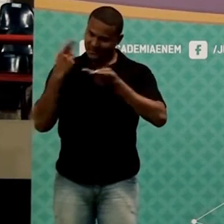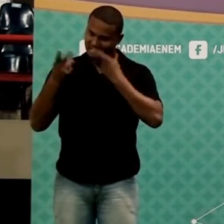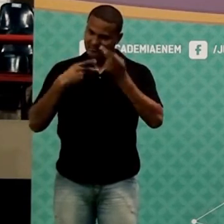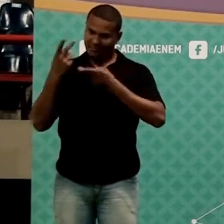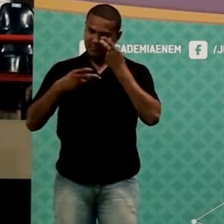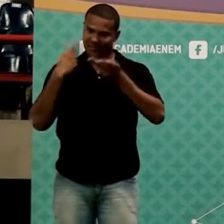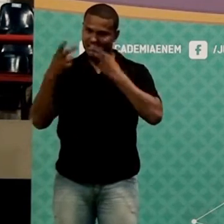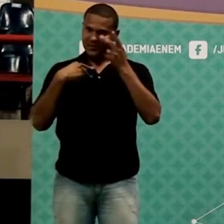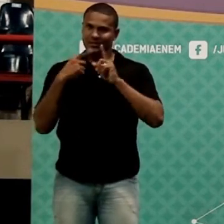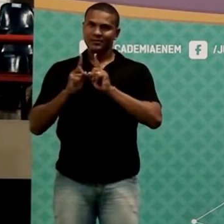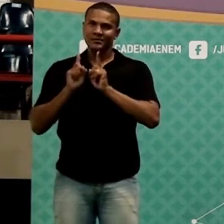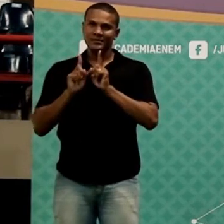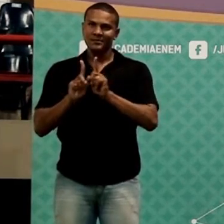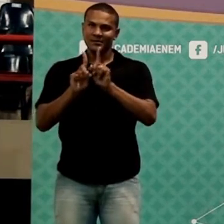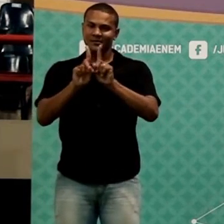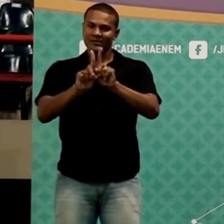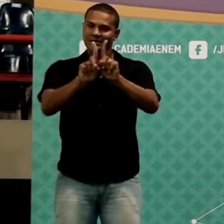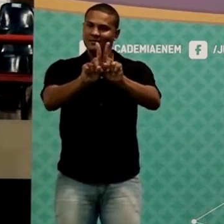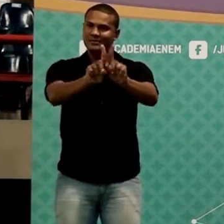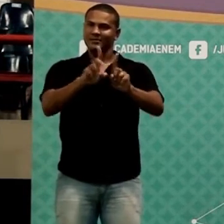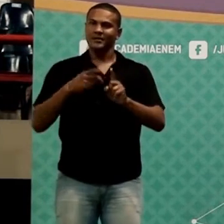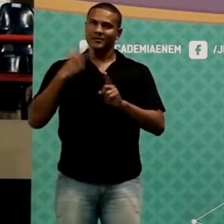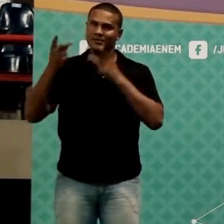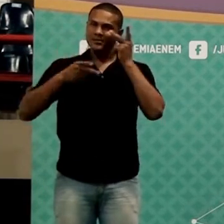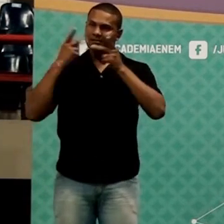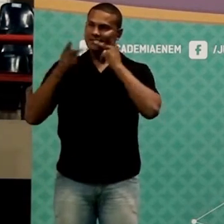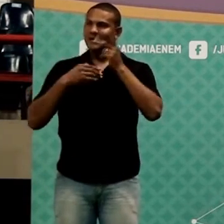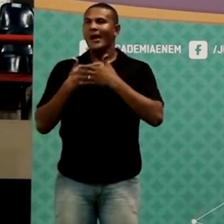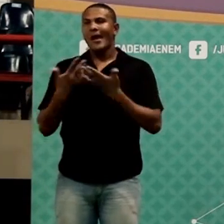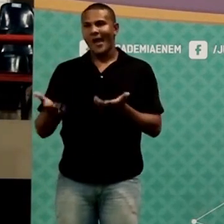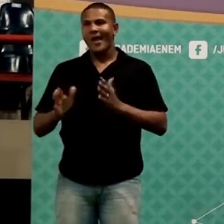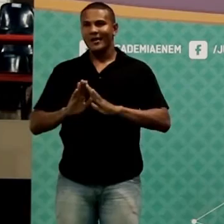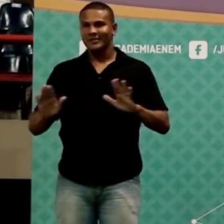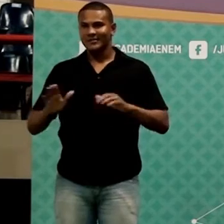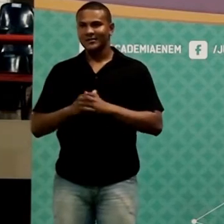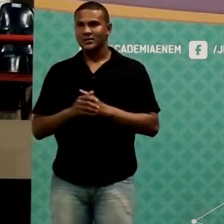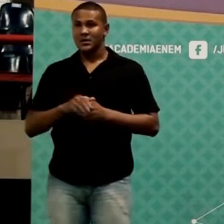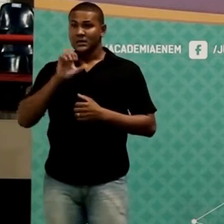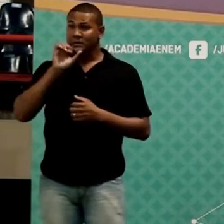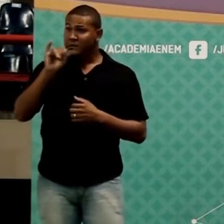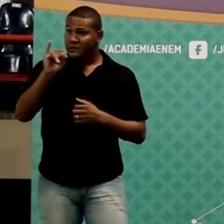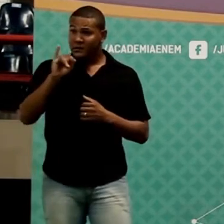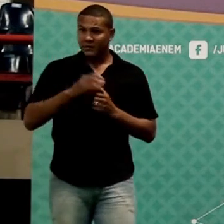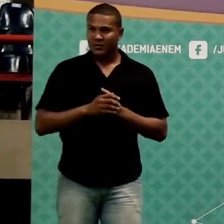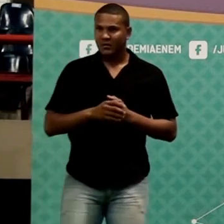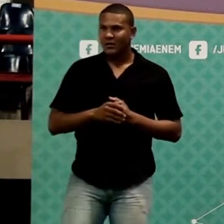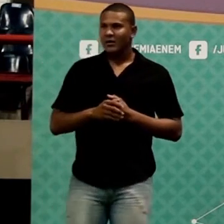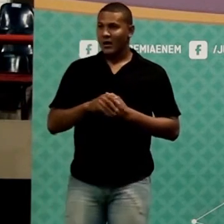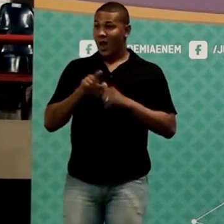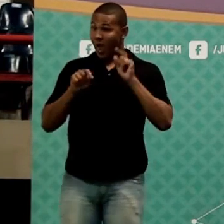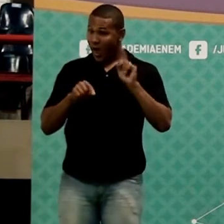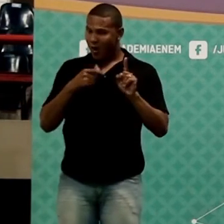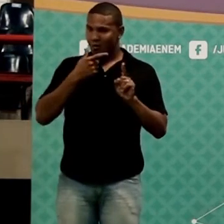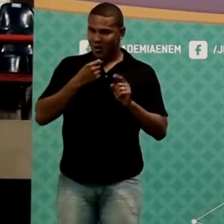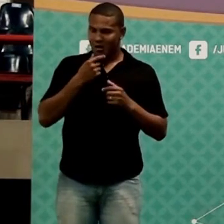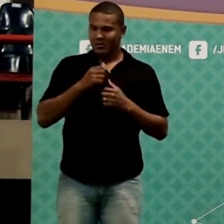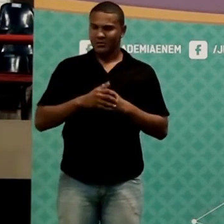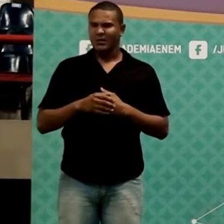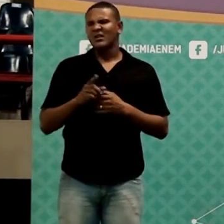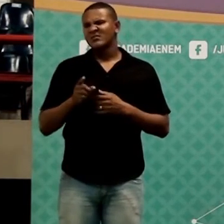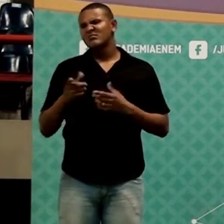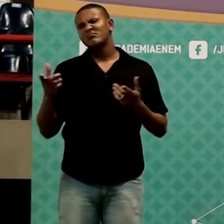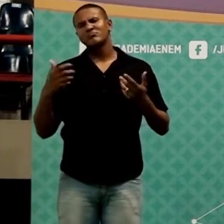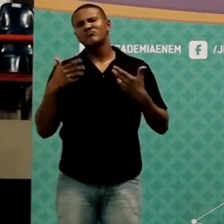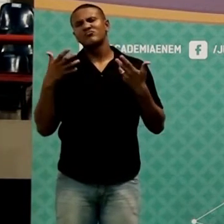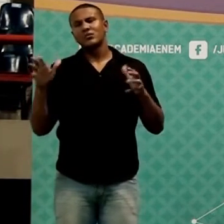sei o que, não sei o que. Mas ele vai? Vai. Se fosse ele dizendo: amor, vamos tomar sorvete? Não, não